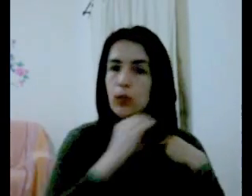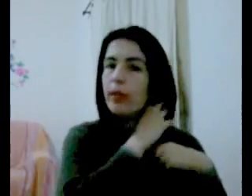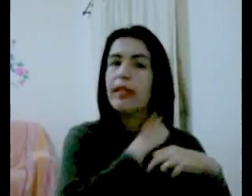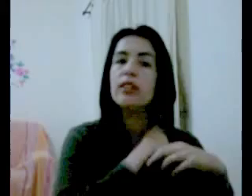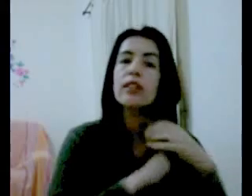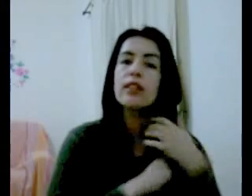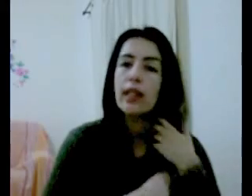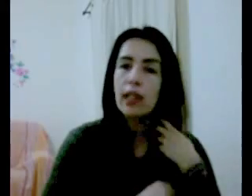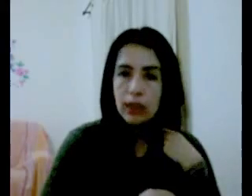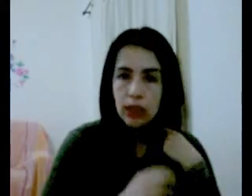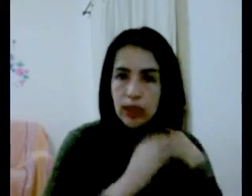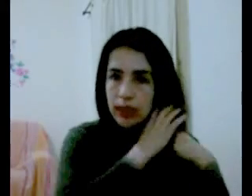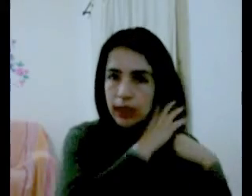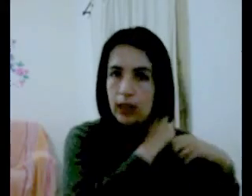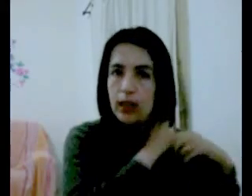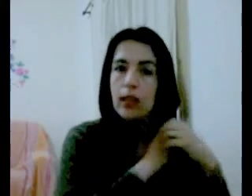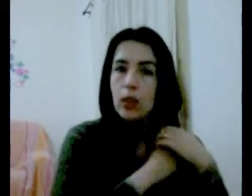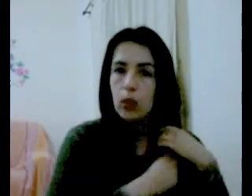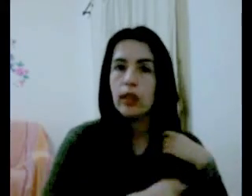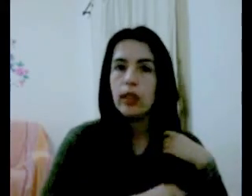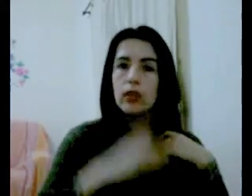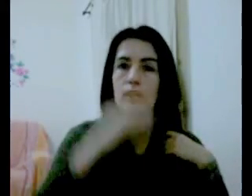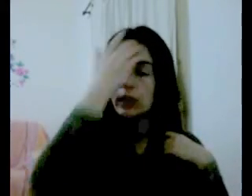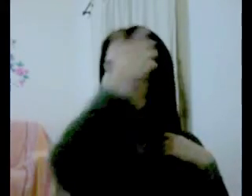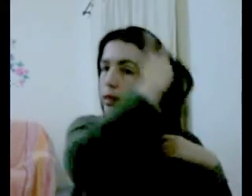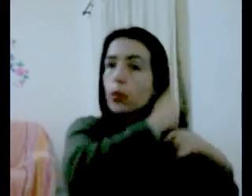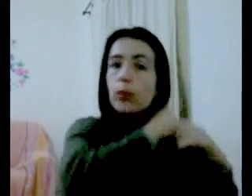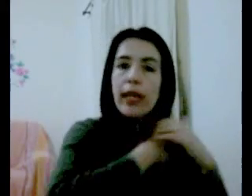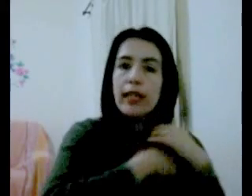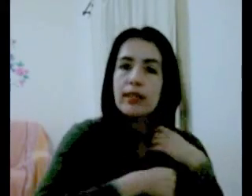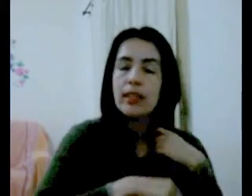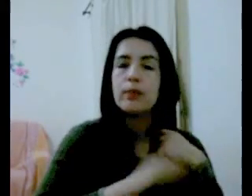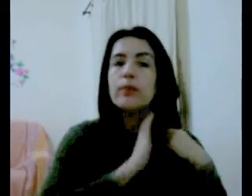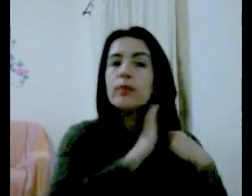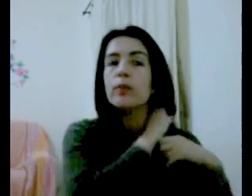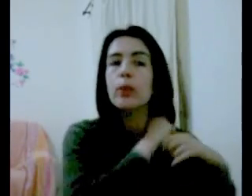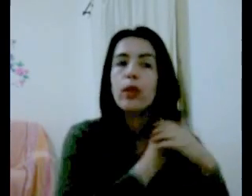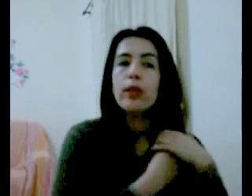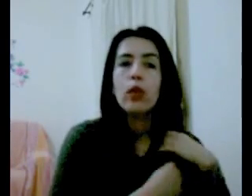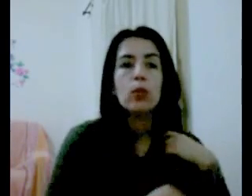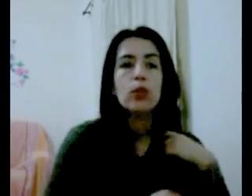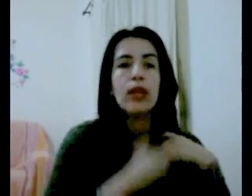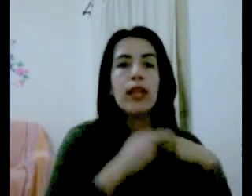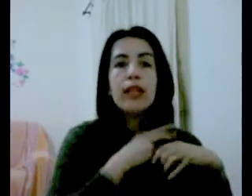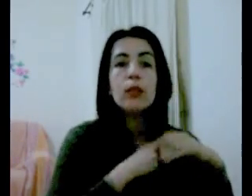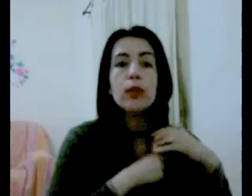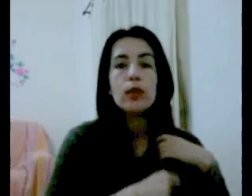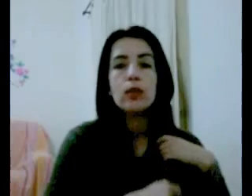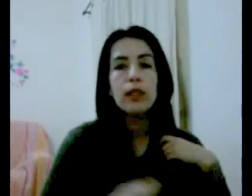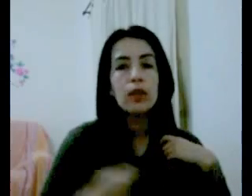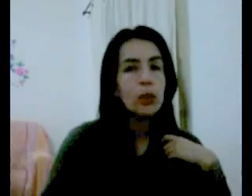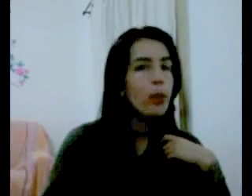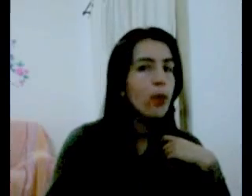para sua médica e ela vai te dizer o que acontece, né, porque eu não tenho como te falar nada, porque eu não tenho